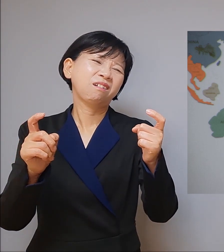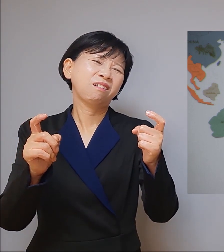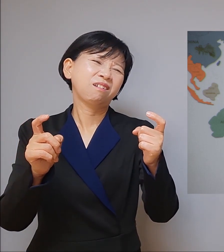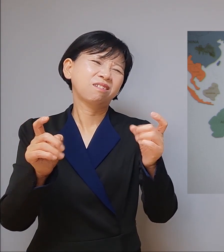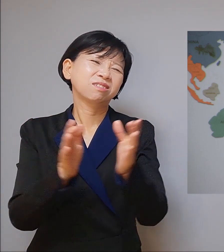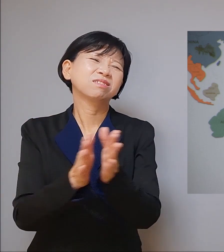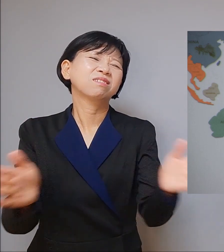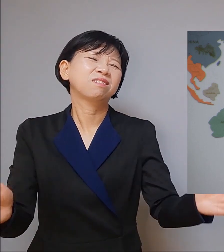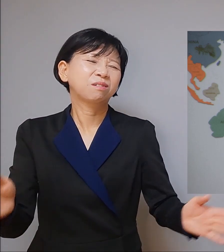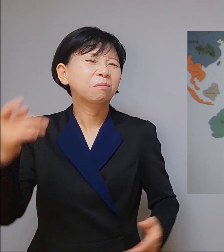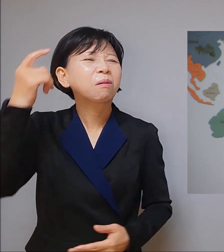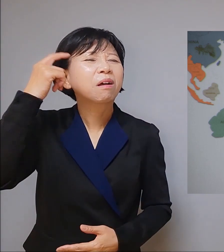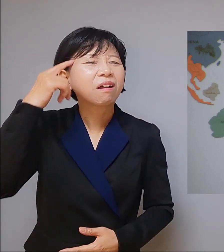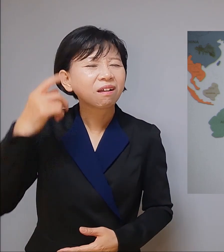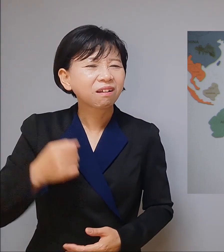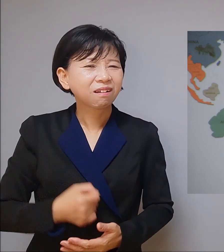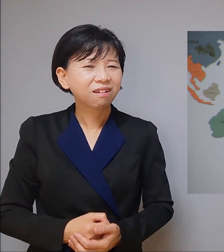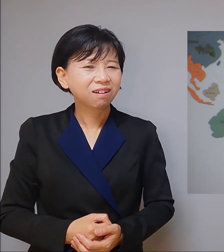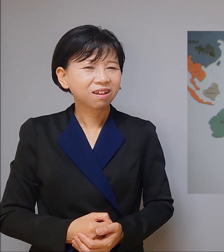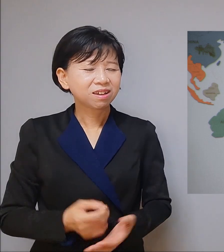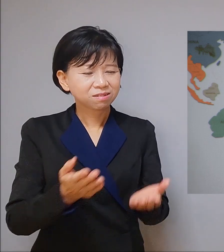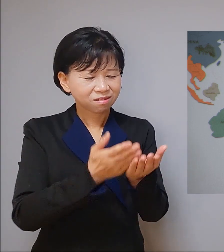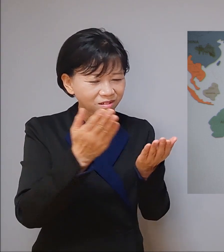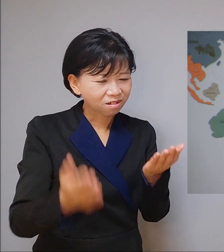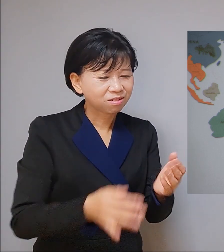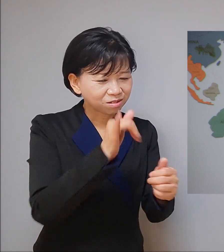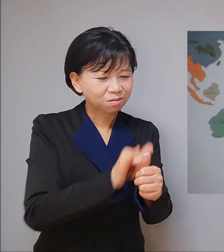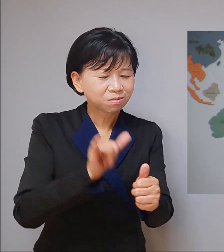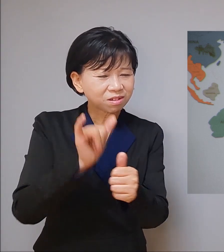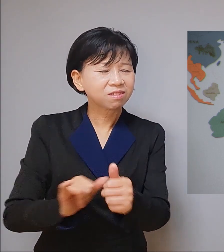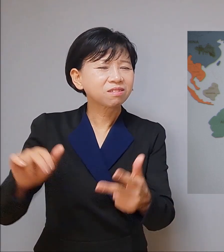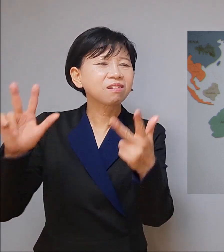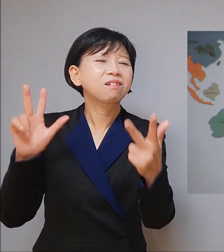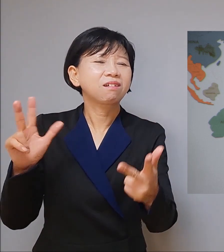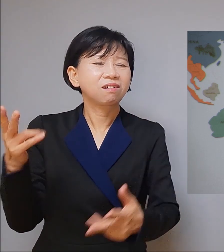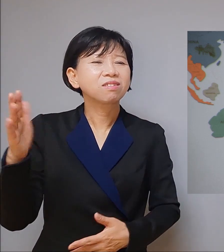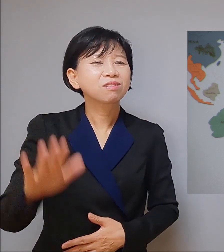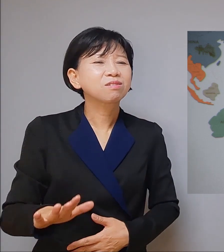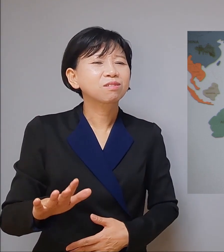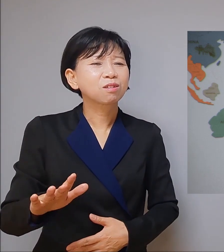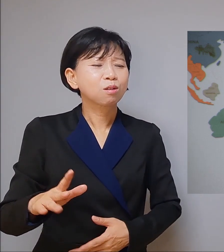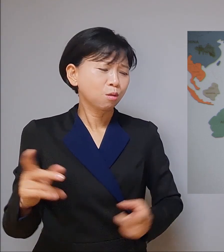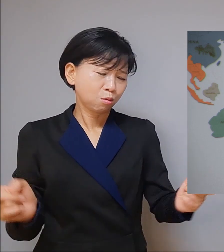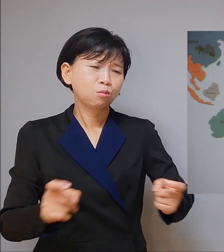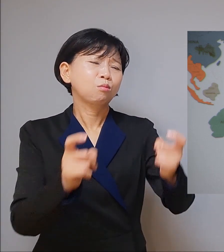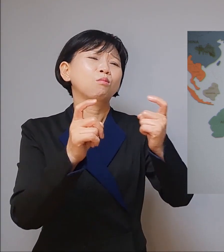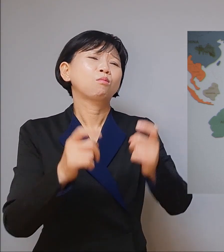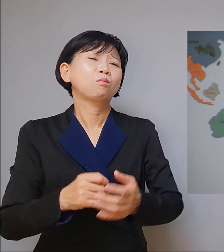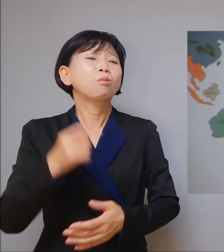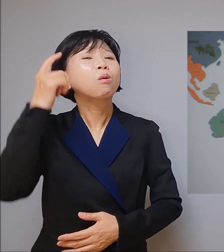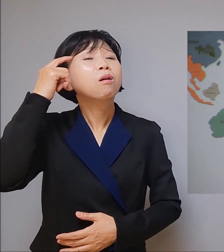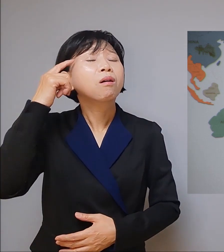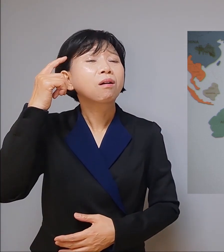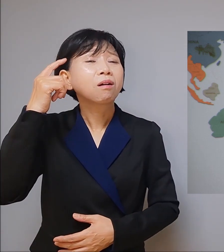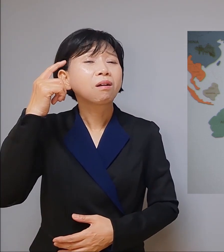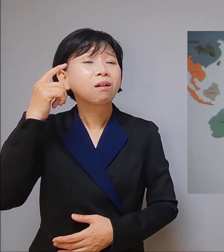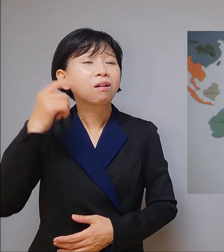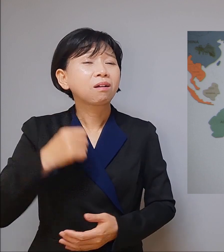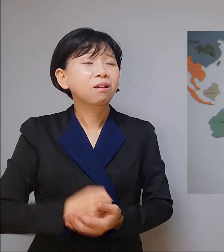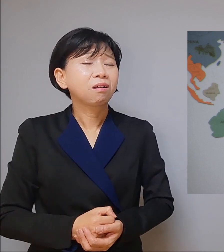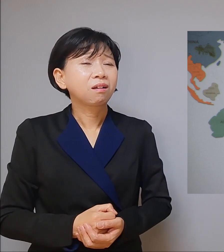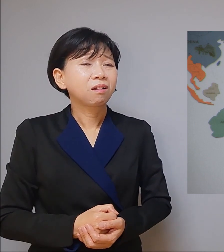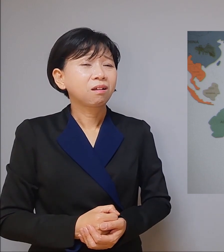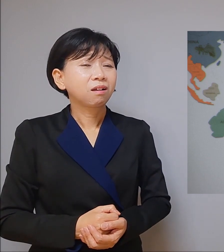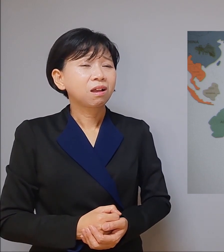왜 그럴까요? 분명 더 낮아지고 더 섬기겠다고 서약을 했는데 왜 이 두 사람이 싸우고 있는 걸까요? 여전히 하나가 되기 위해